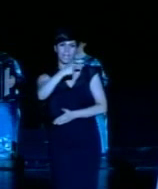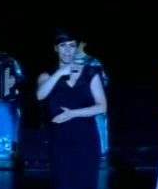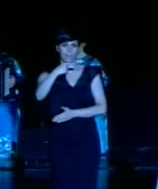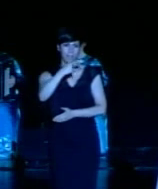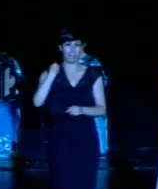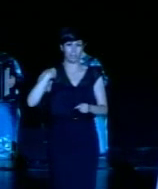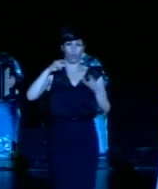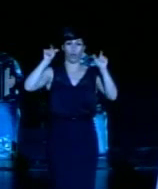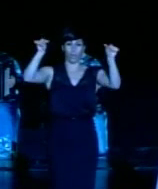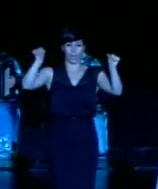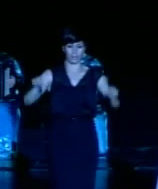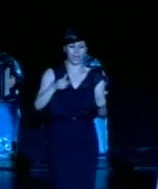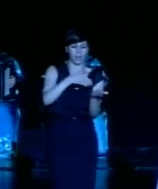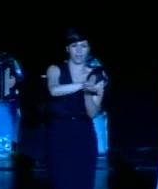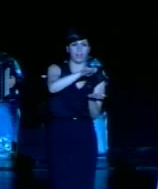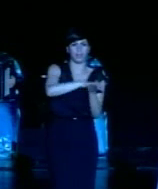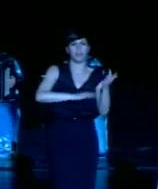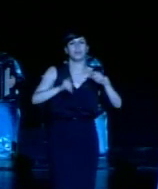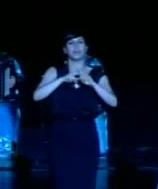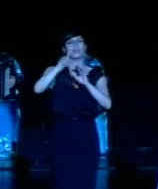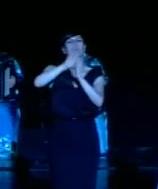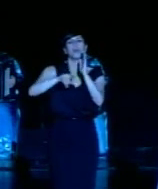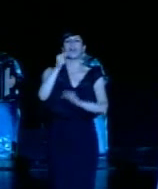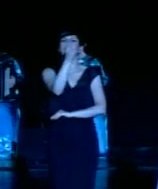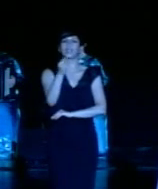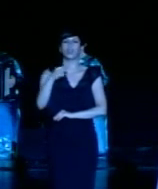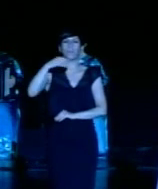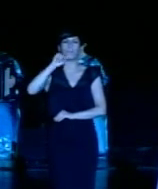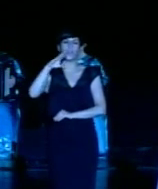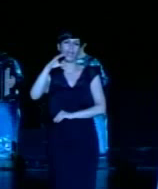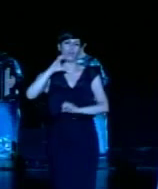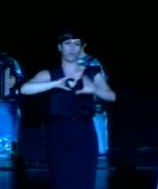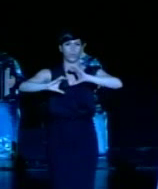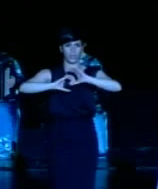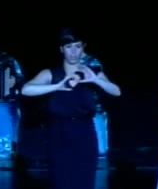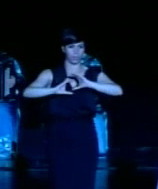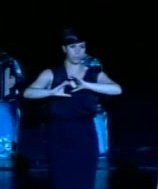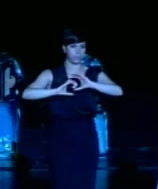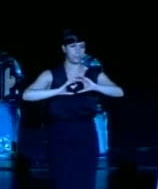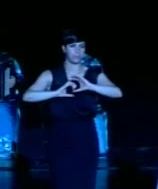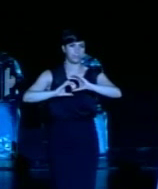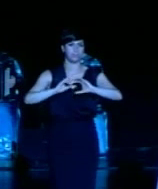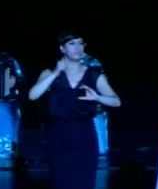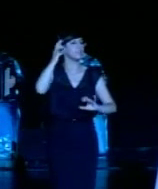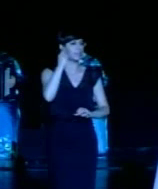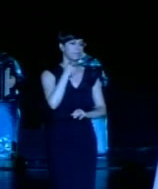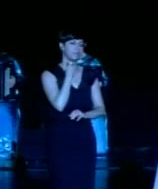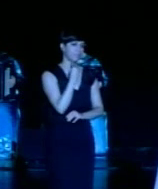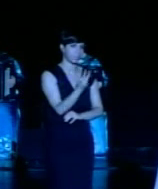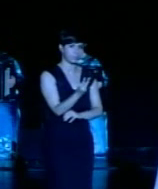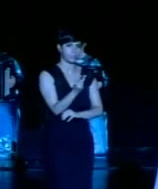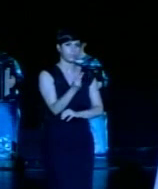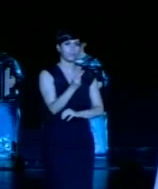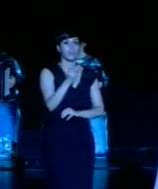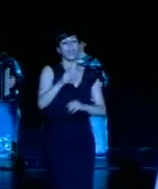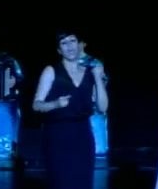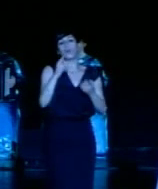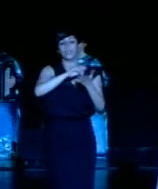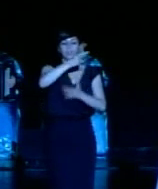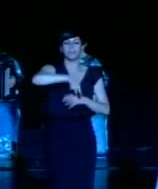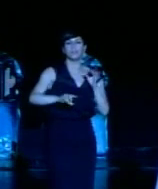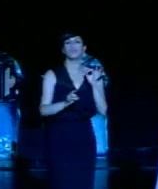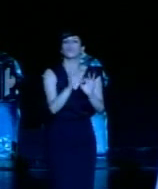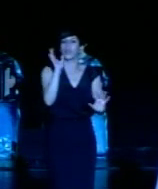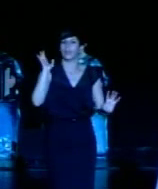los carteles y programas con diseños de bicomunicación. Y bueno, a veces tenemos la suerte de